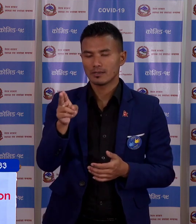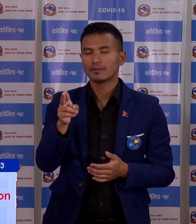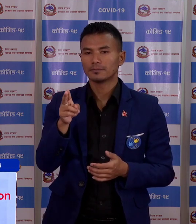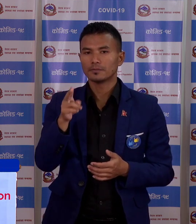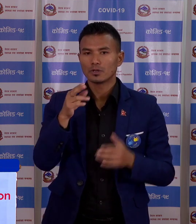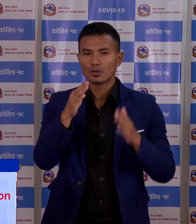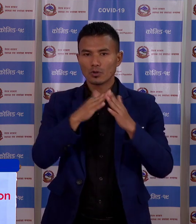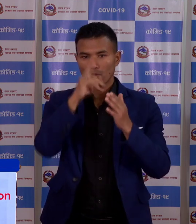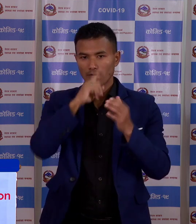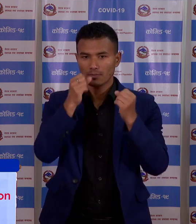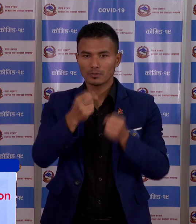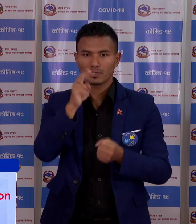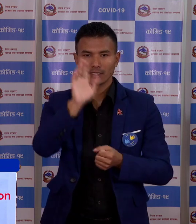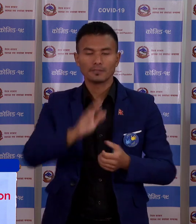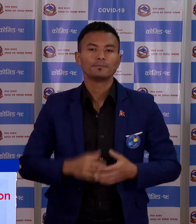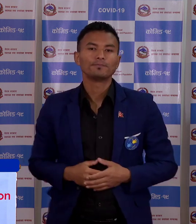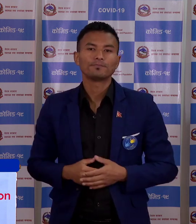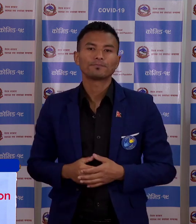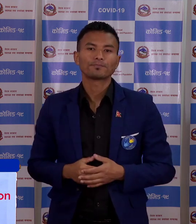क्वारेंटाइन मां रहेको छा